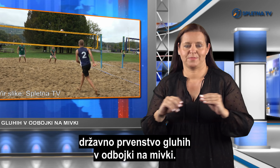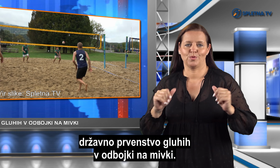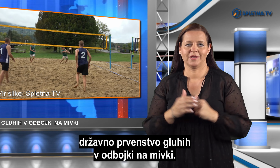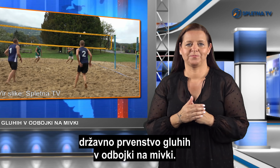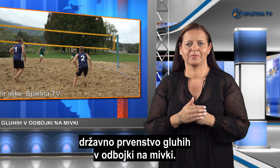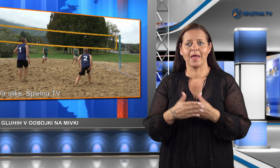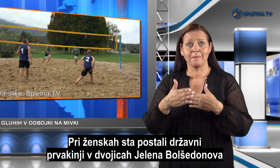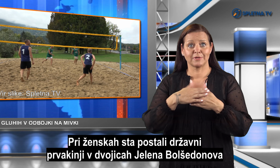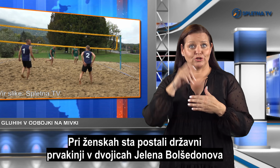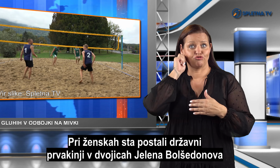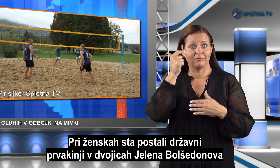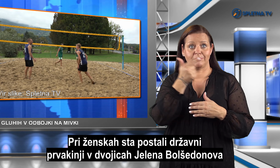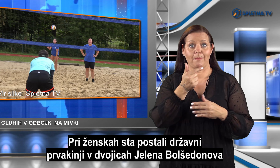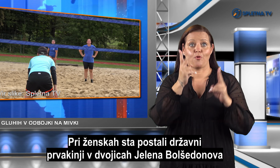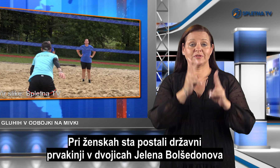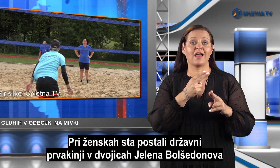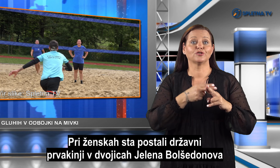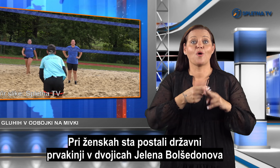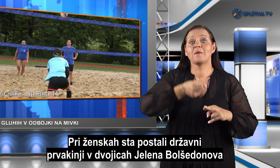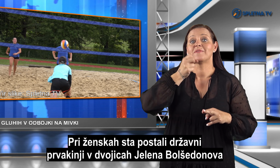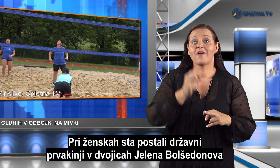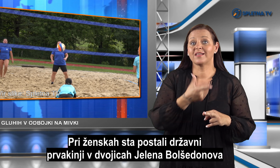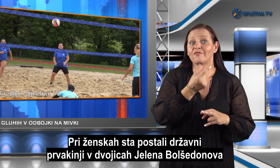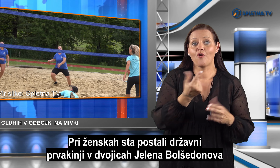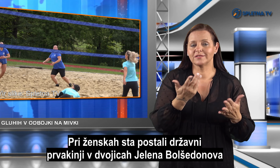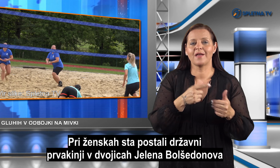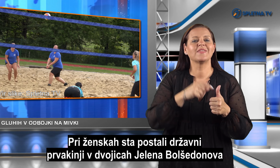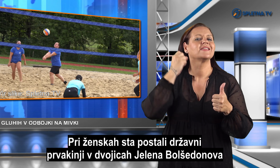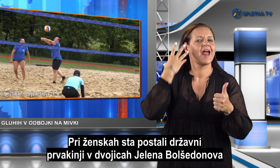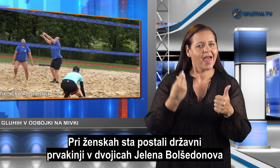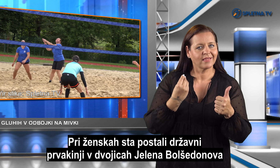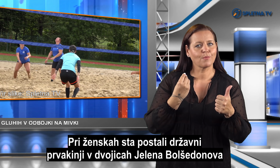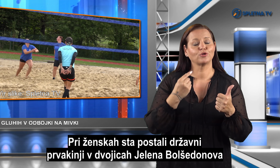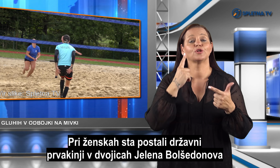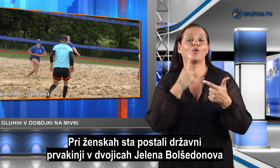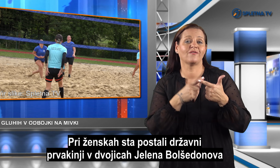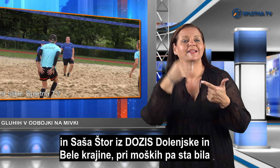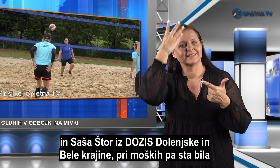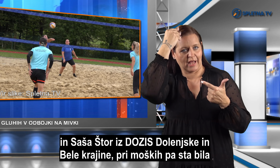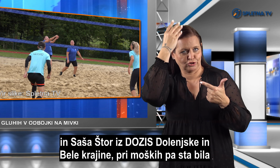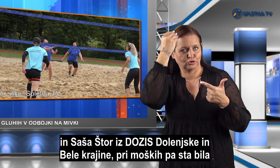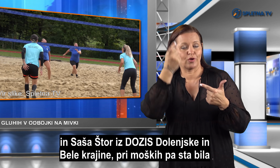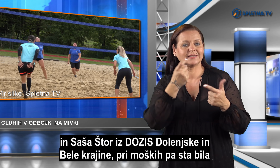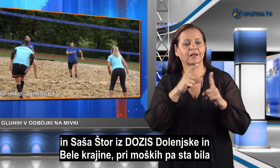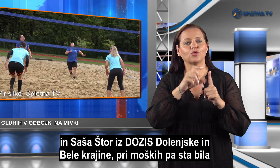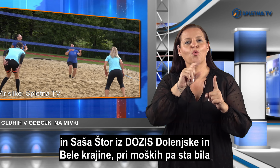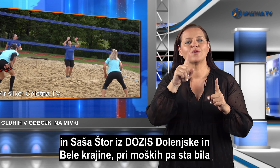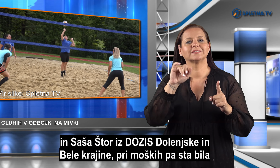mivki. Pri ženskah sta postali državni prvakinji v dvojicah Jelena Bolšedonova in Saša